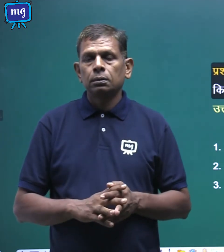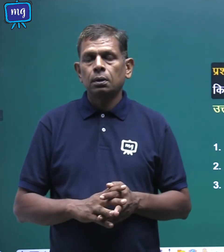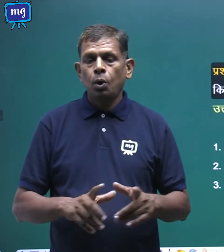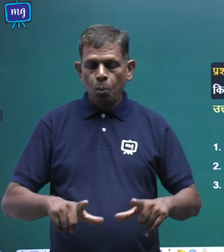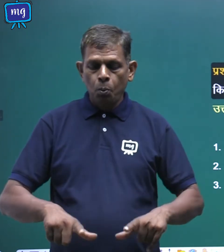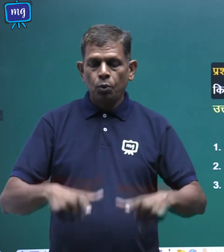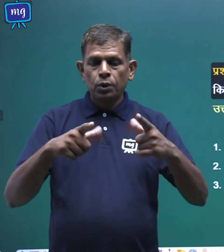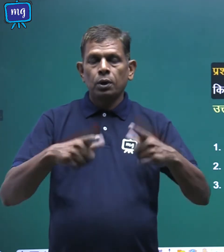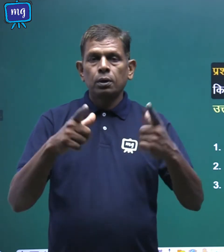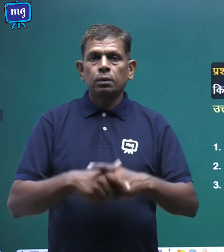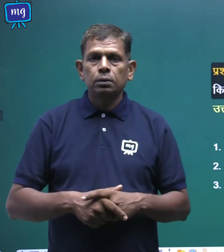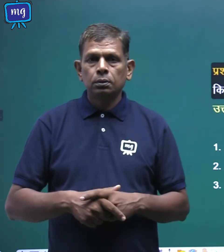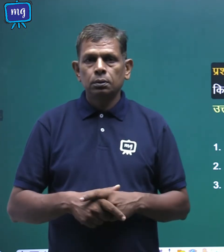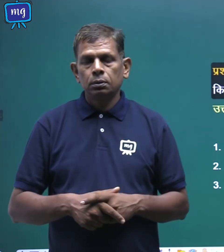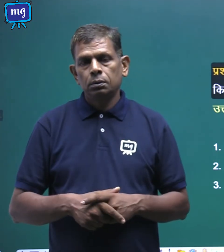पौधे